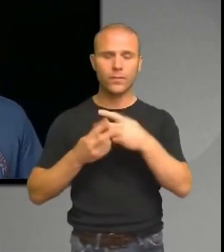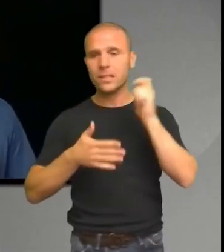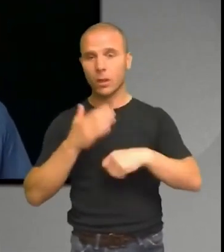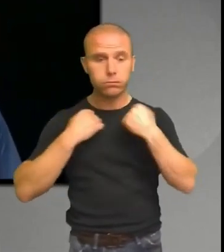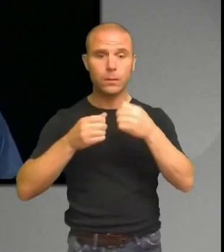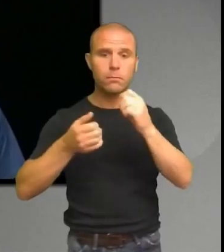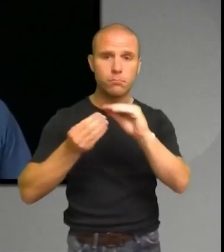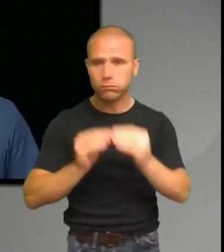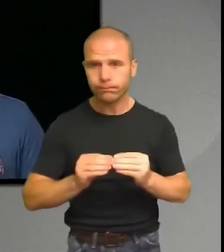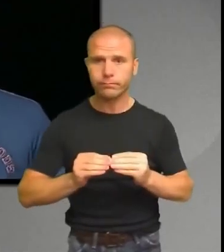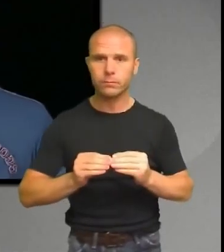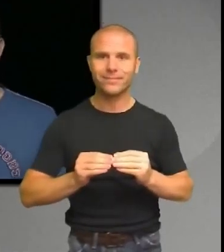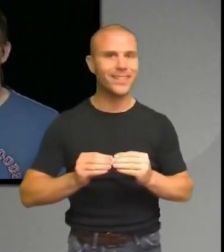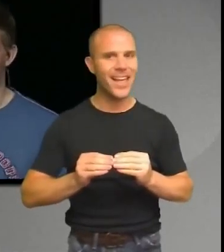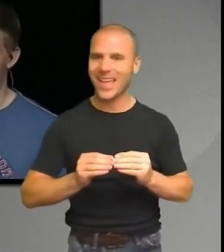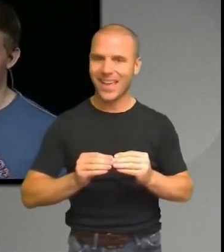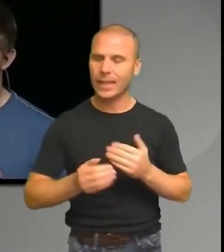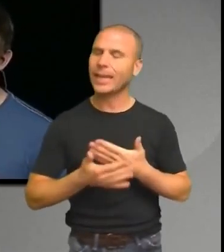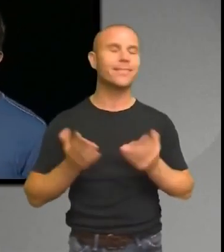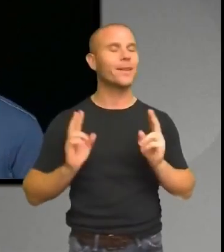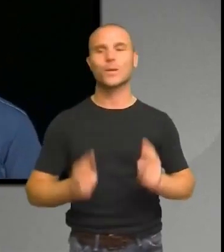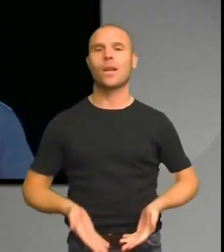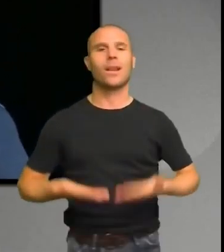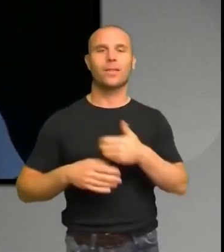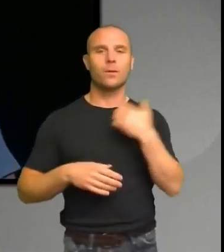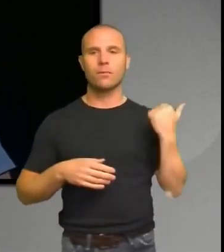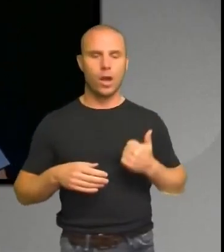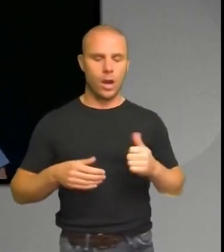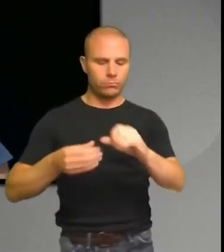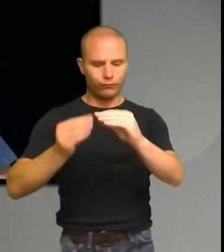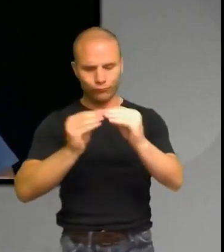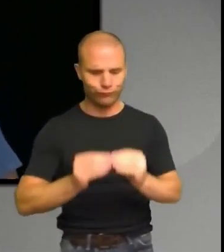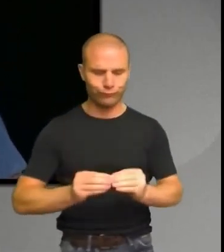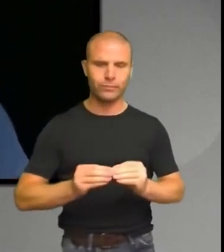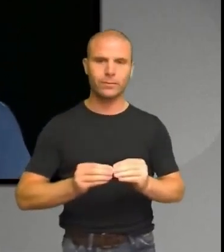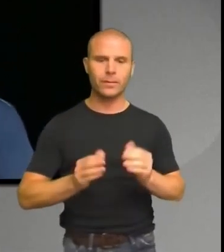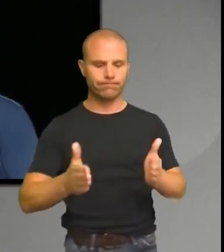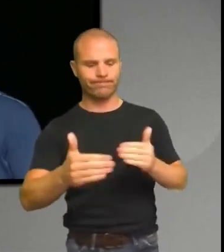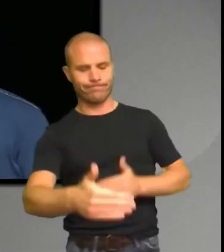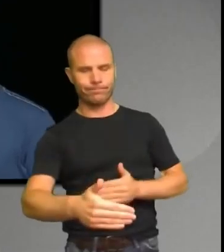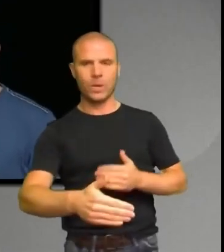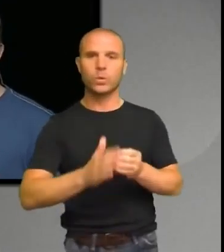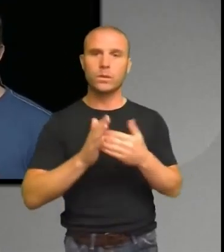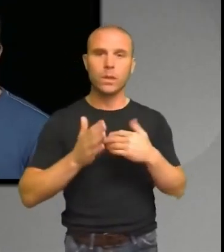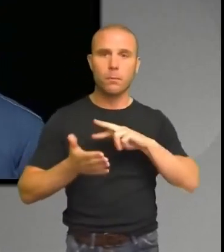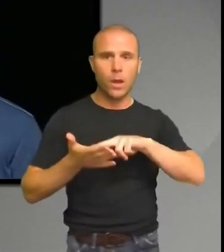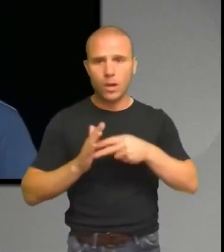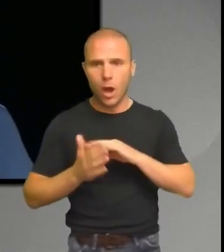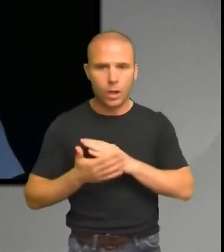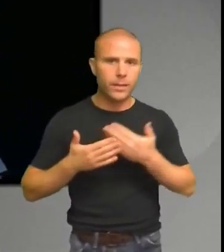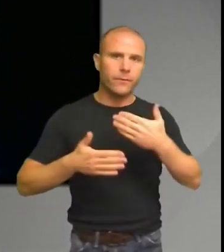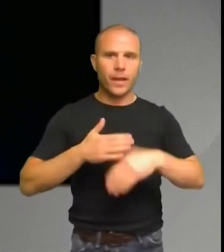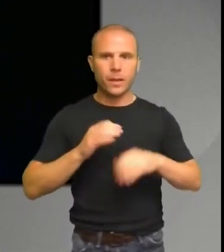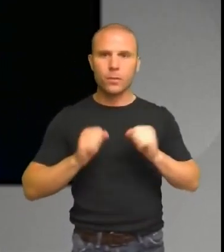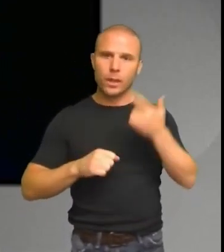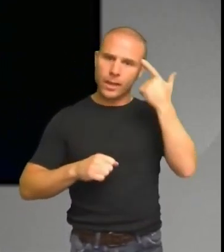inte det. Det är inte så lätt att bara bygga ett chassi. När man inte är helt hundra på vad man ska göra. Det är en massa saker man behöver